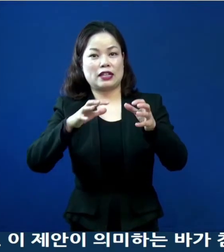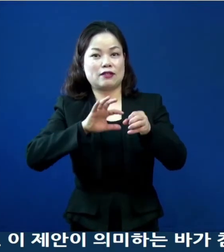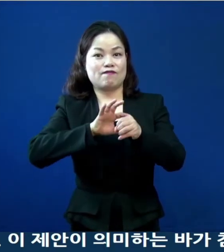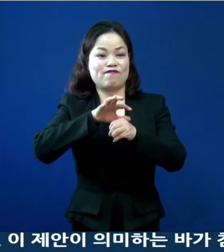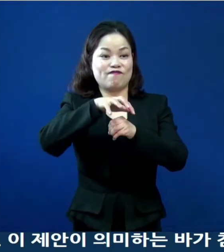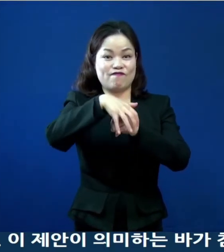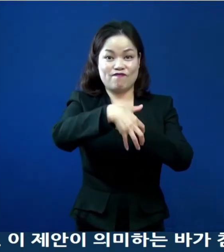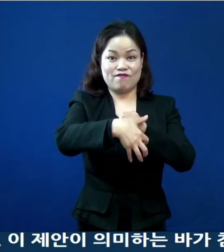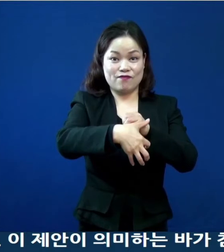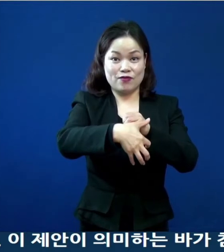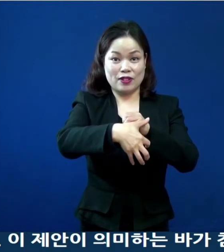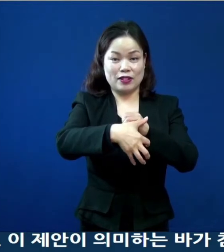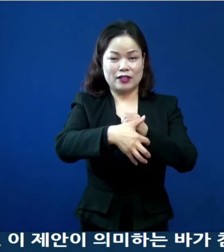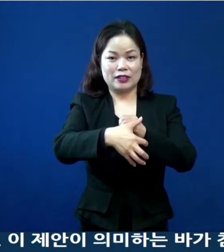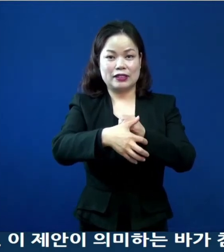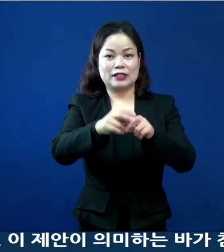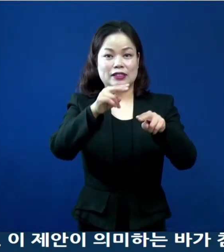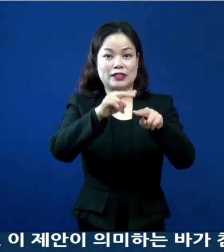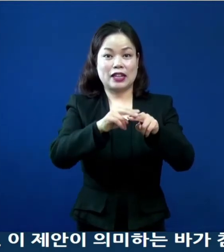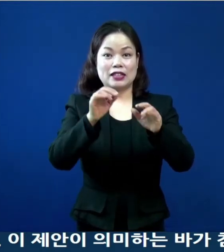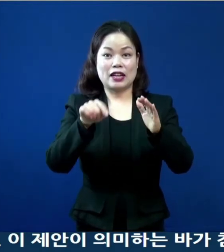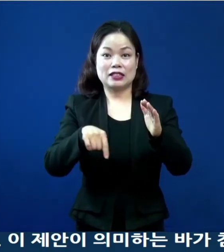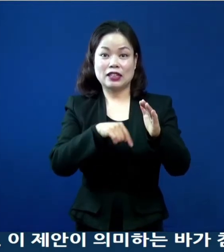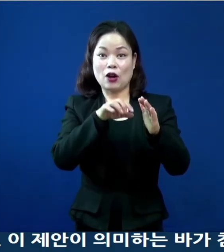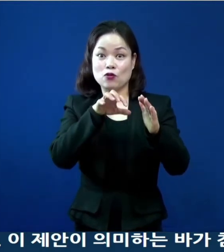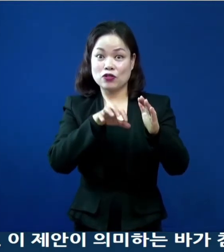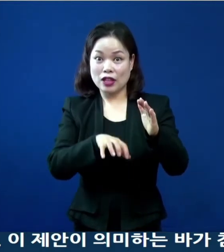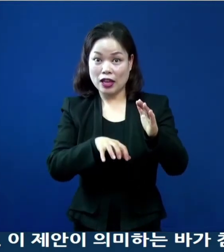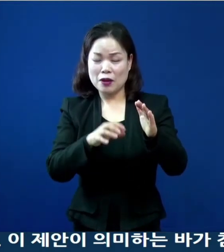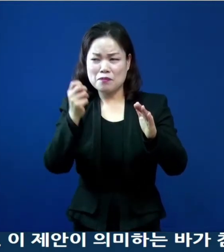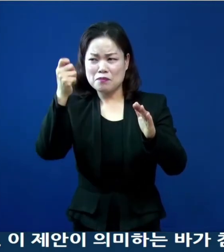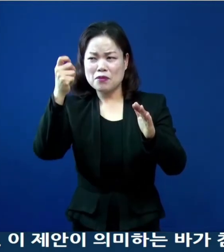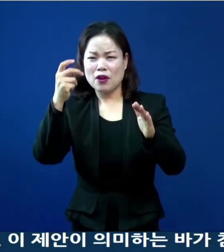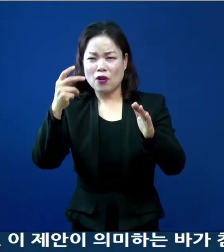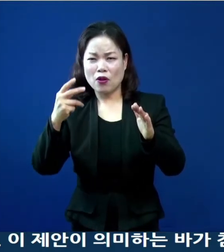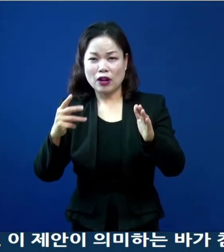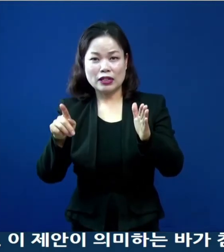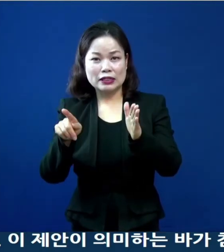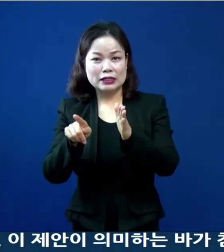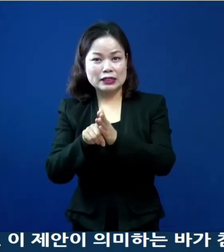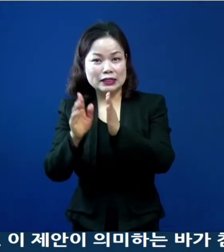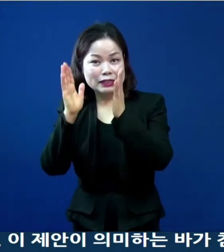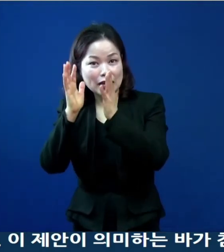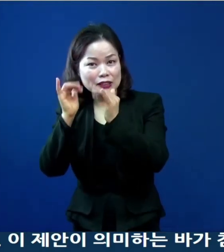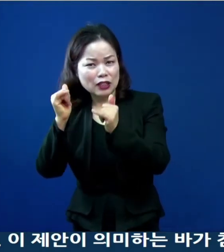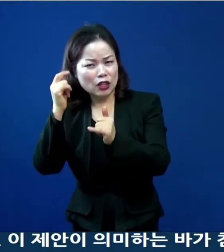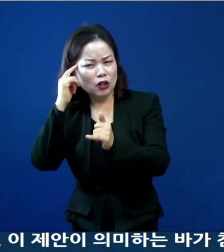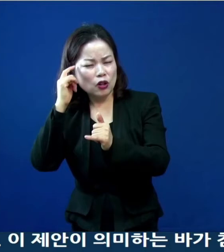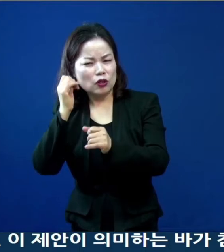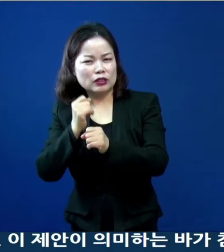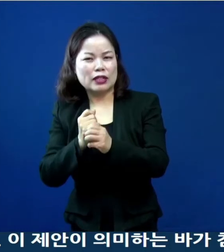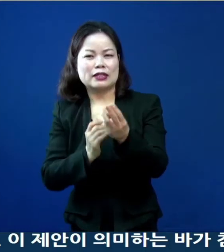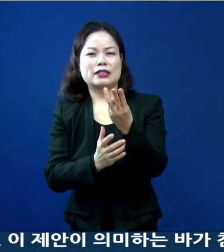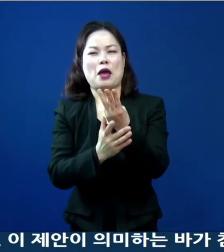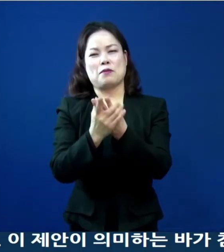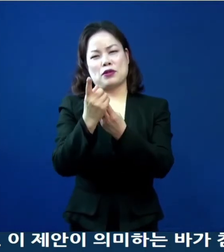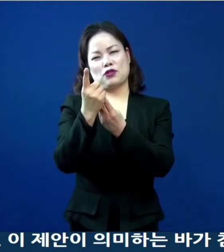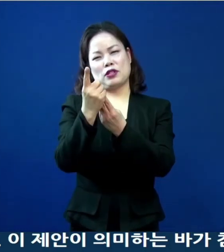아우르는 그런 이제 종교로 자리매김하고 있는 과정 속에서 몇 가지 신학적인 논쟁이 펼쳐졌는데 그중 하나가